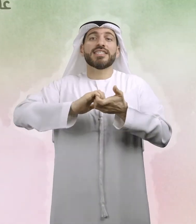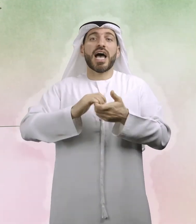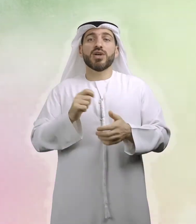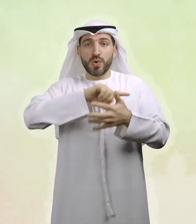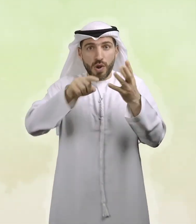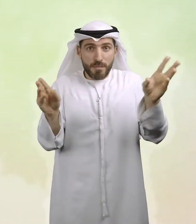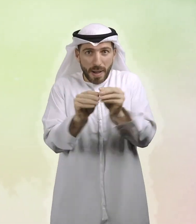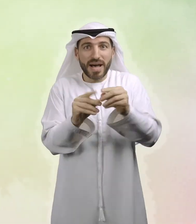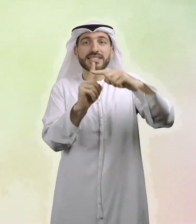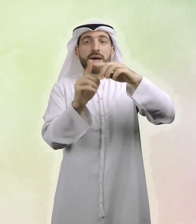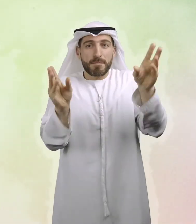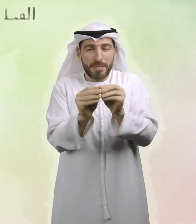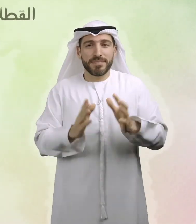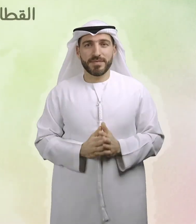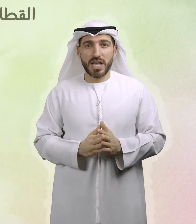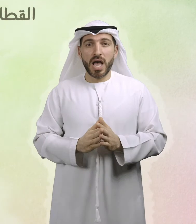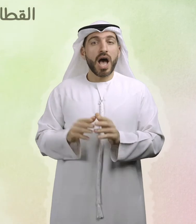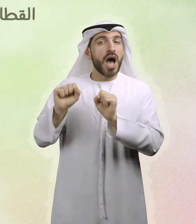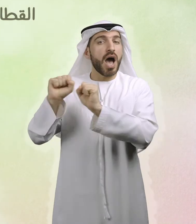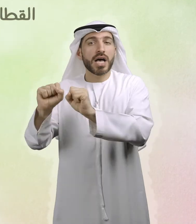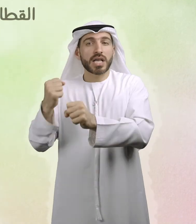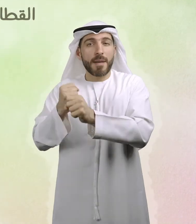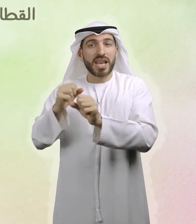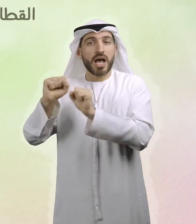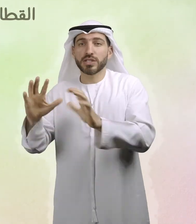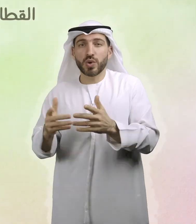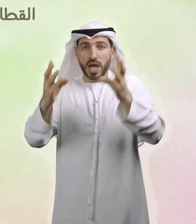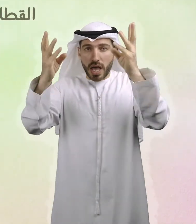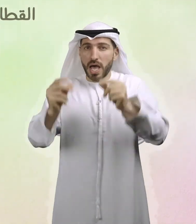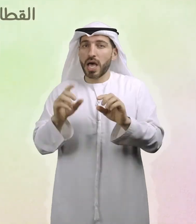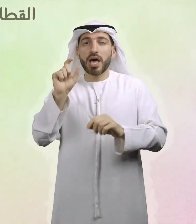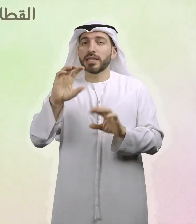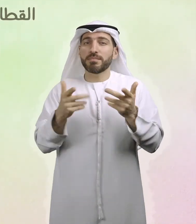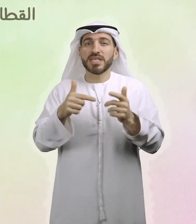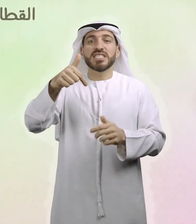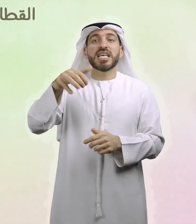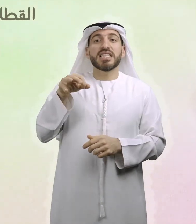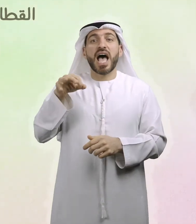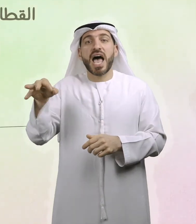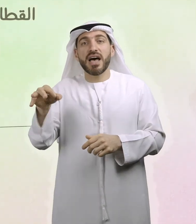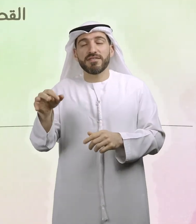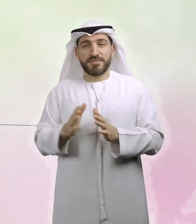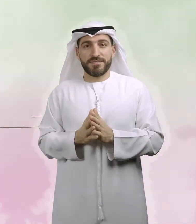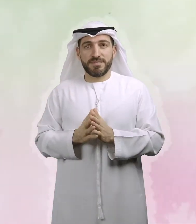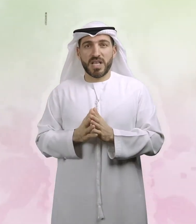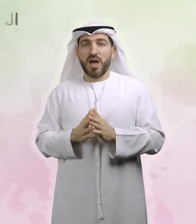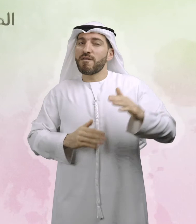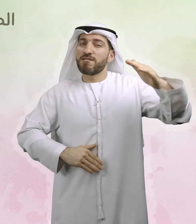الاتحاد. أما في القطاع الخاص فيساوي الراتب الإجمالي بحد أدنى 6000 درهم وكحد